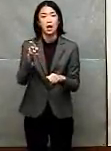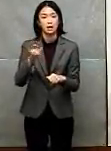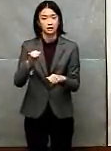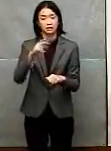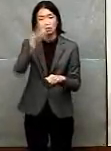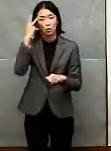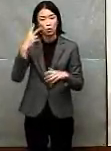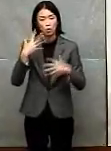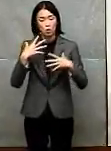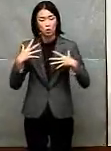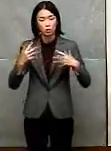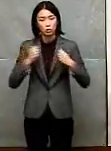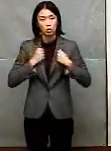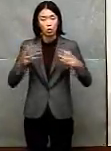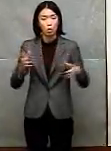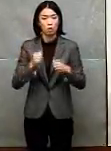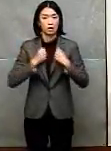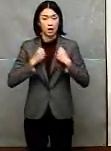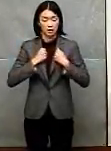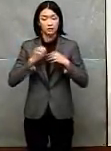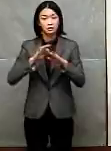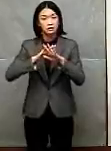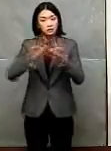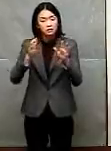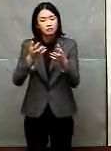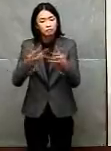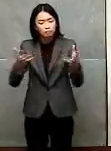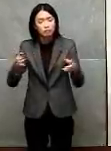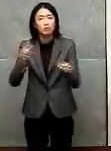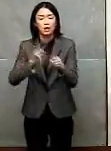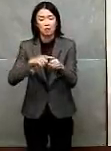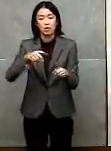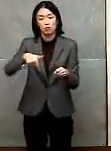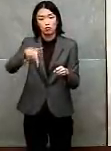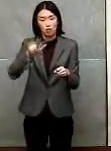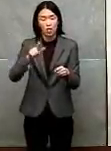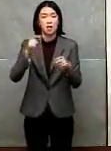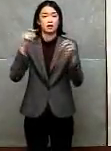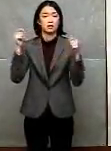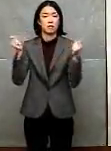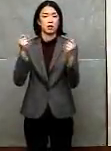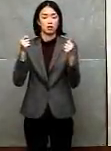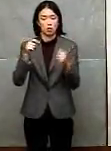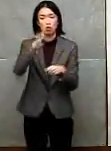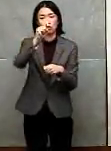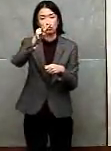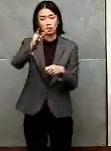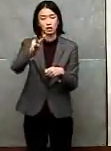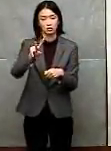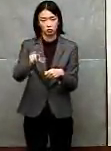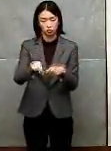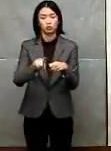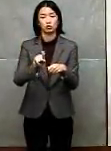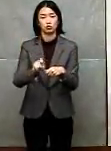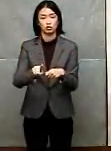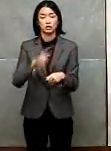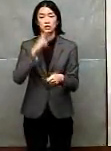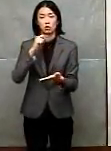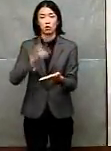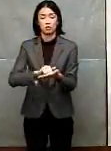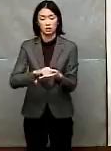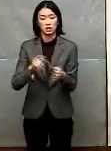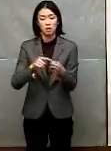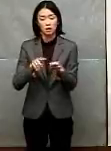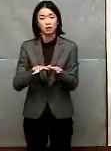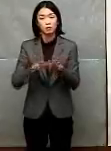機運を盛り上げるため、そのプレイベントを12月11日日曜日に山形ビッグウィ